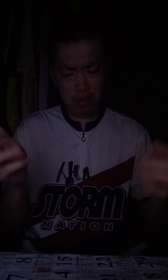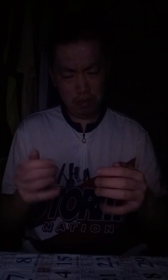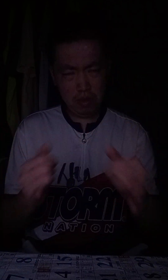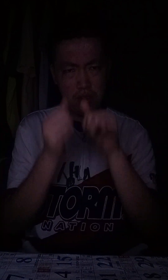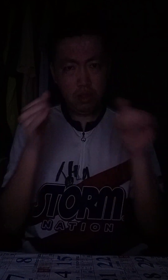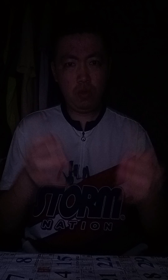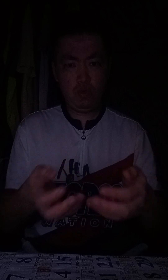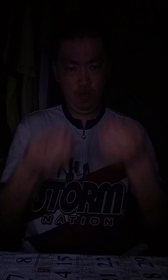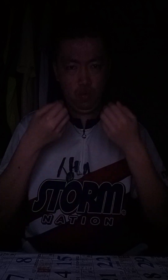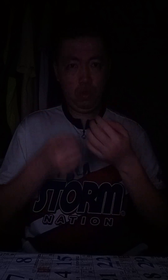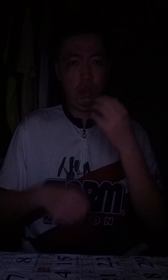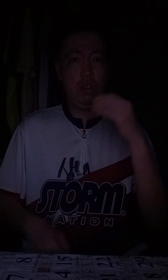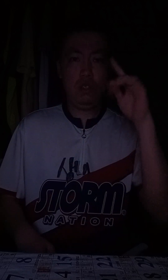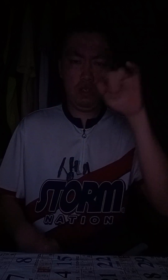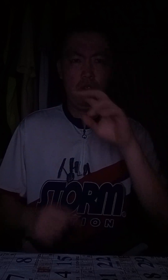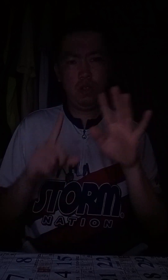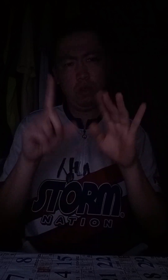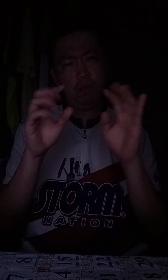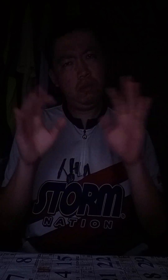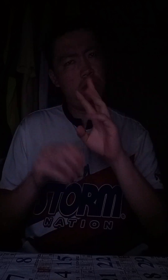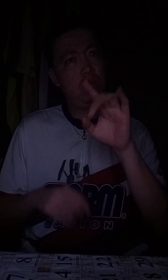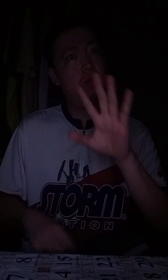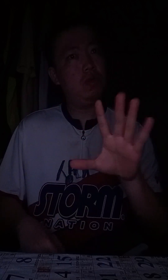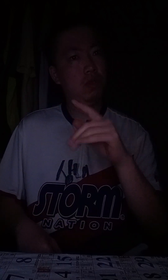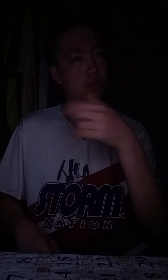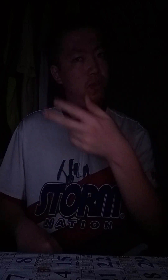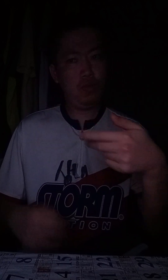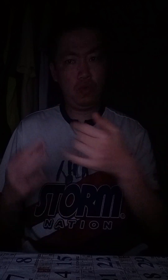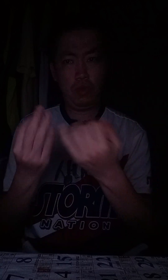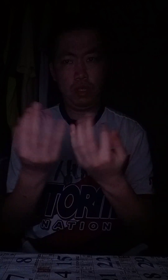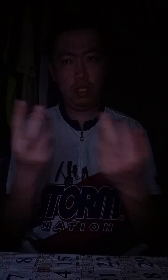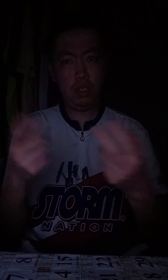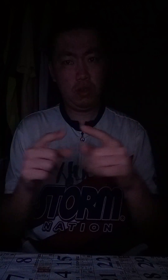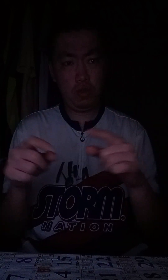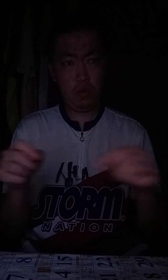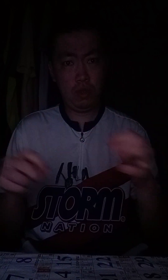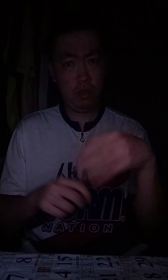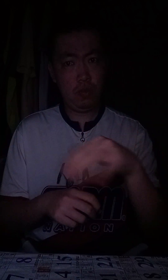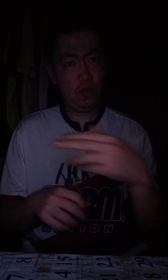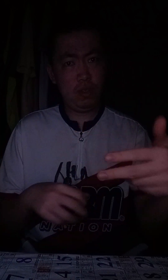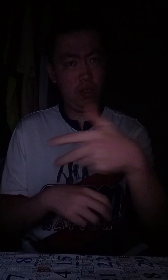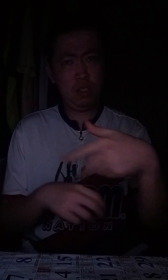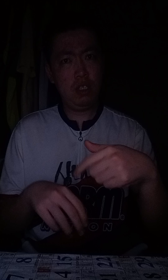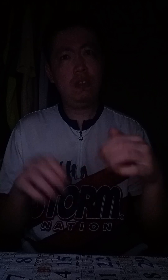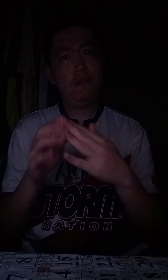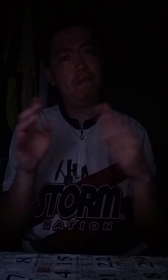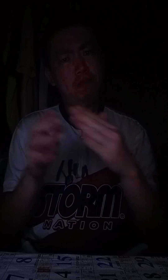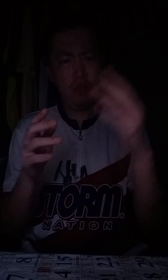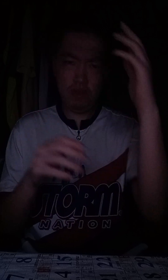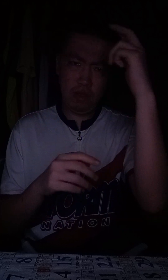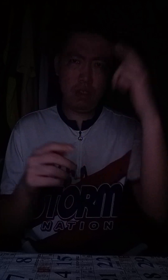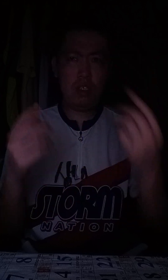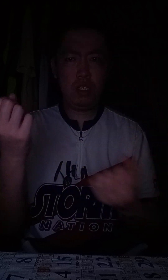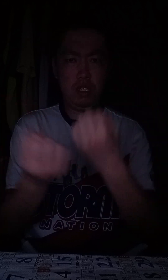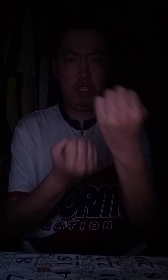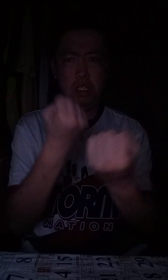구조합니다. 어제 저녁 7시 15분쯤 서울 금천구의 한 도로에서 마을버스가 초등학교 6학년 남학생 A군이